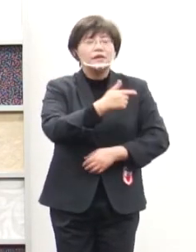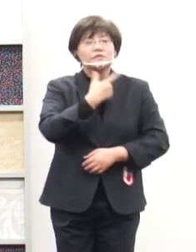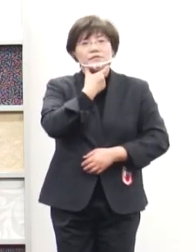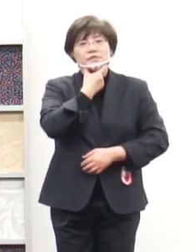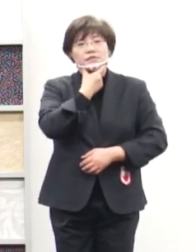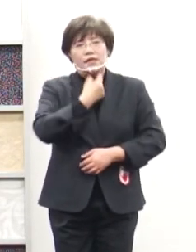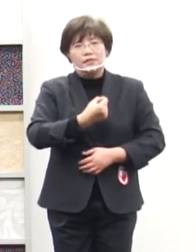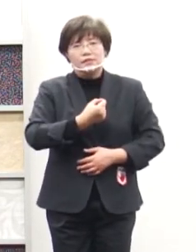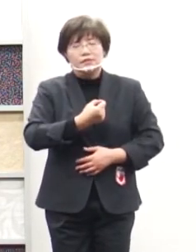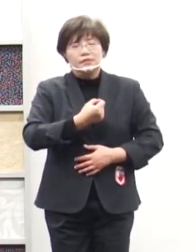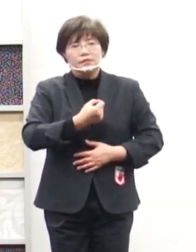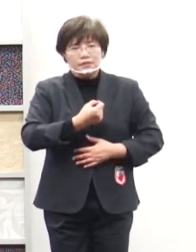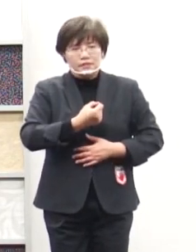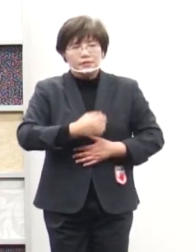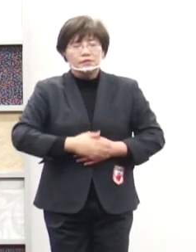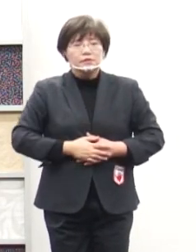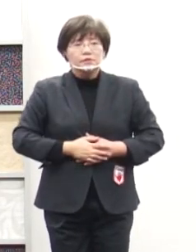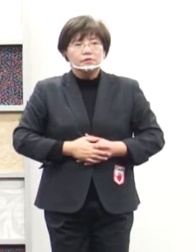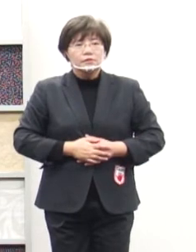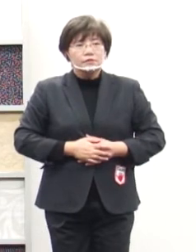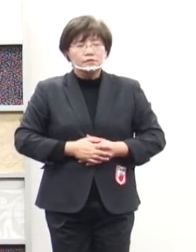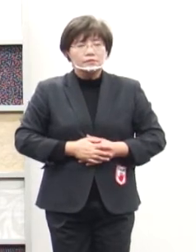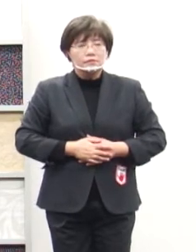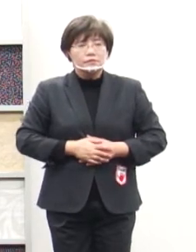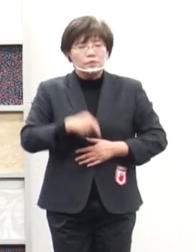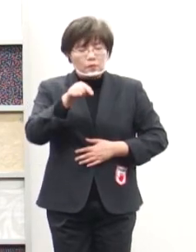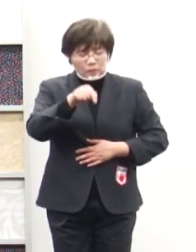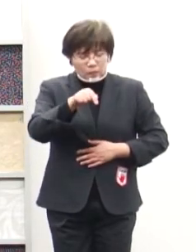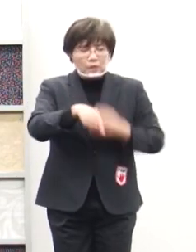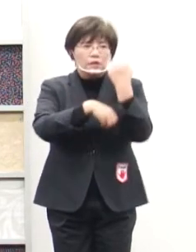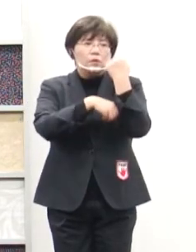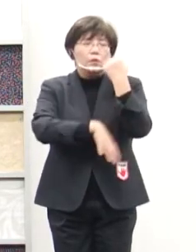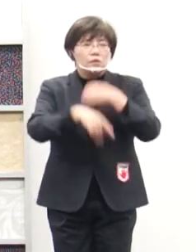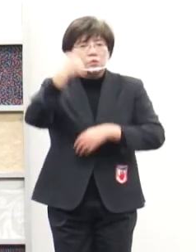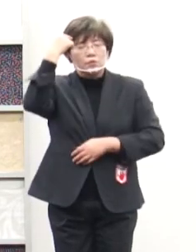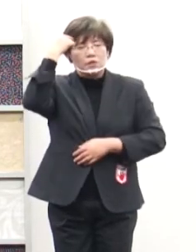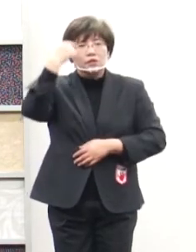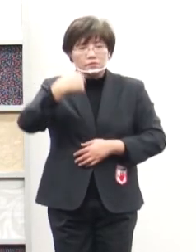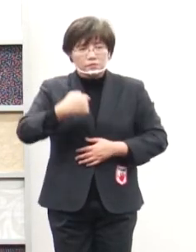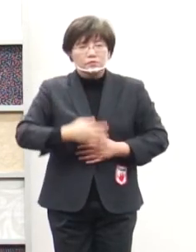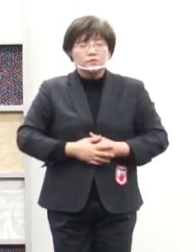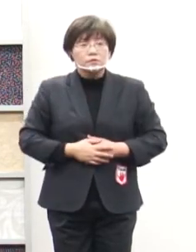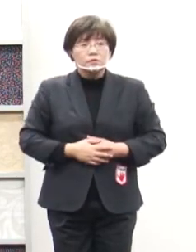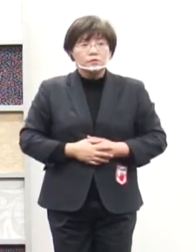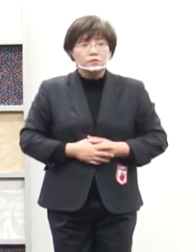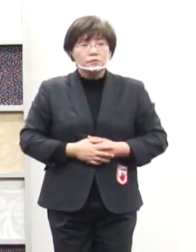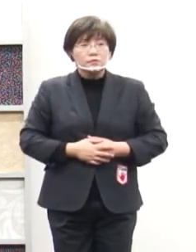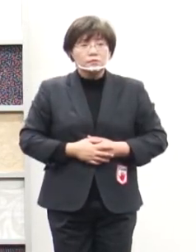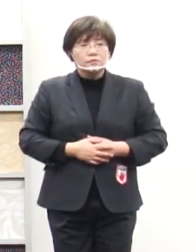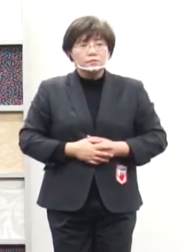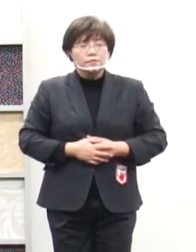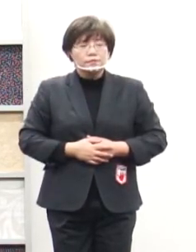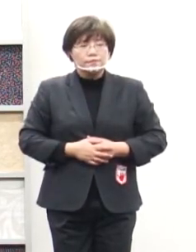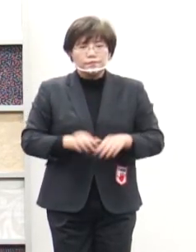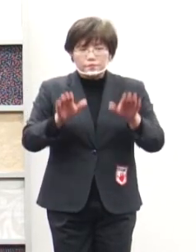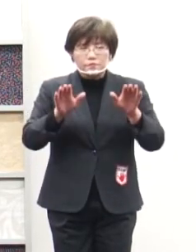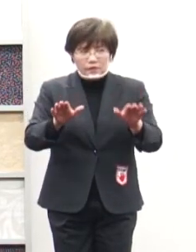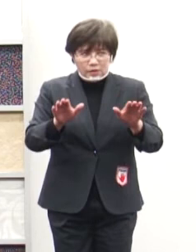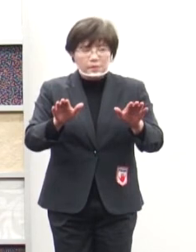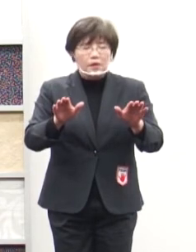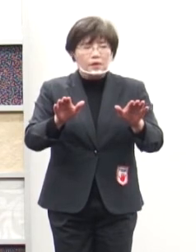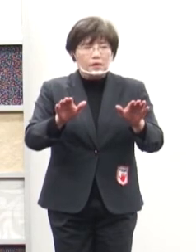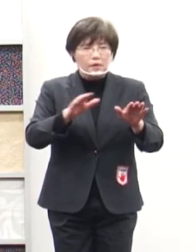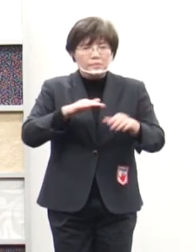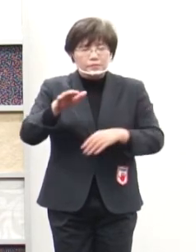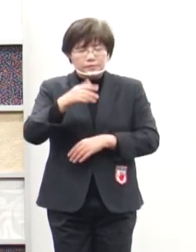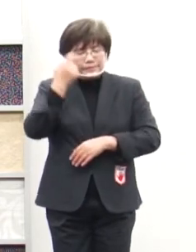んでいくしかない、まあ、これがやっぱり王道だろうと、思っておりますし、ここをですね、その今みんなで、知恵を